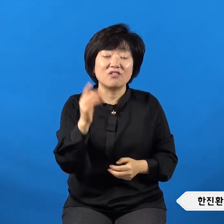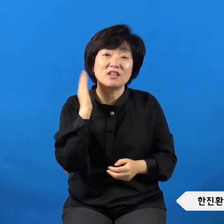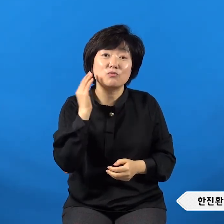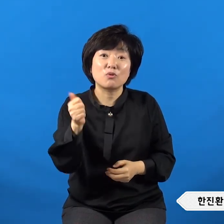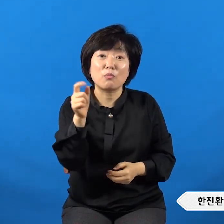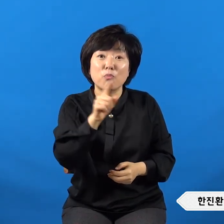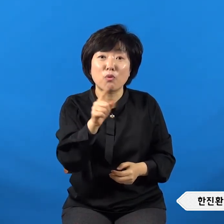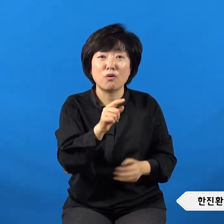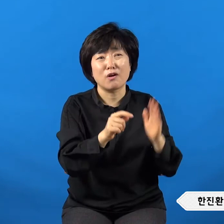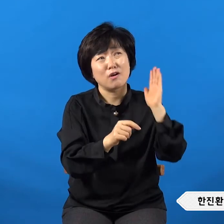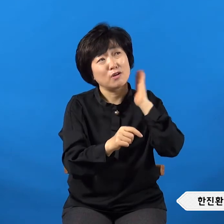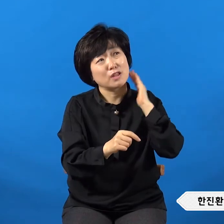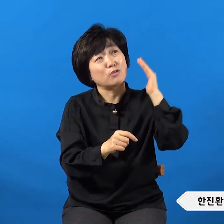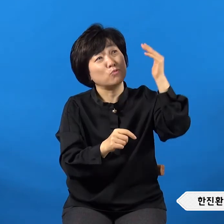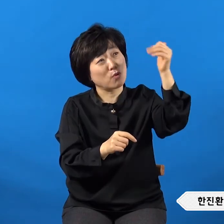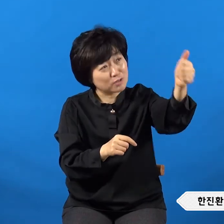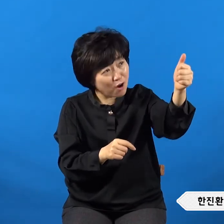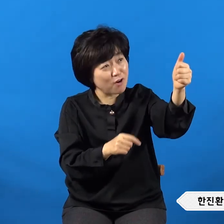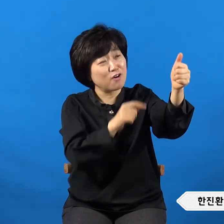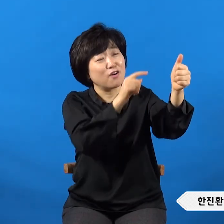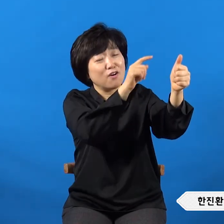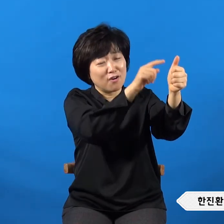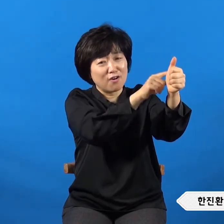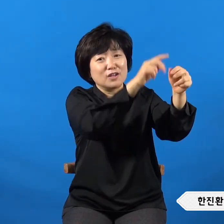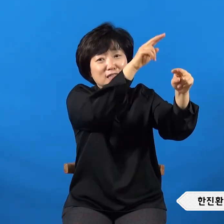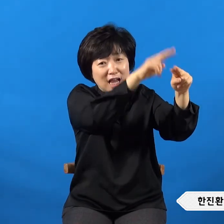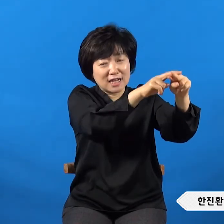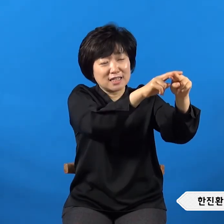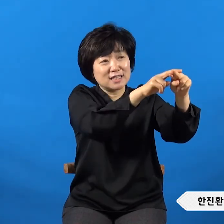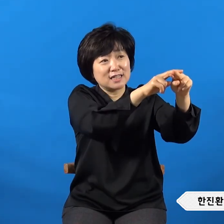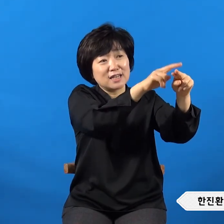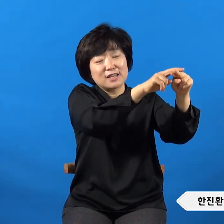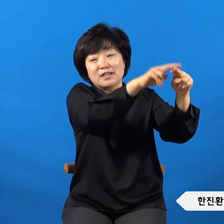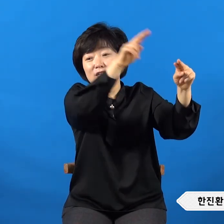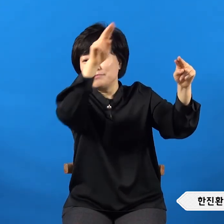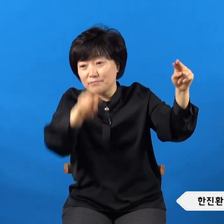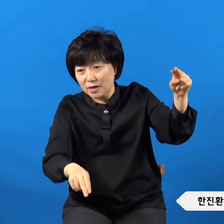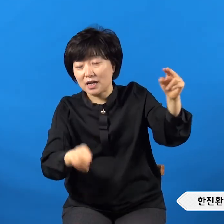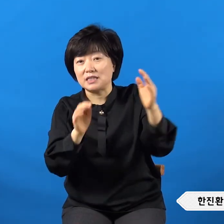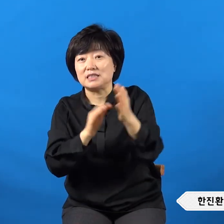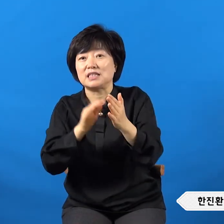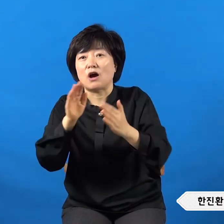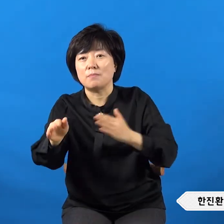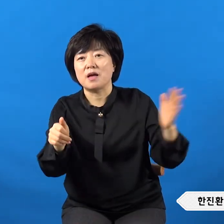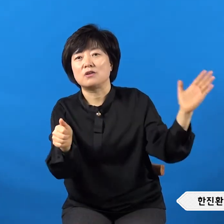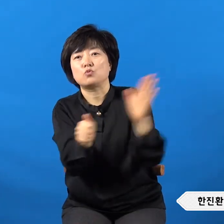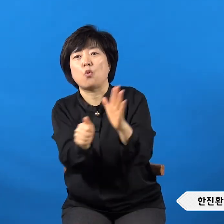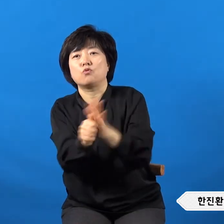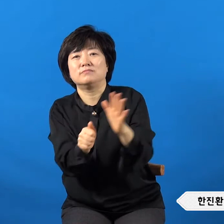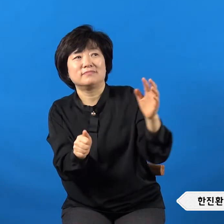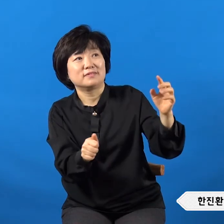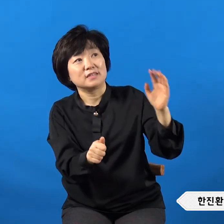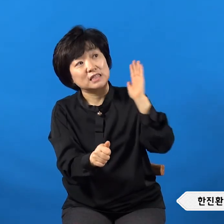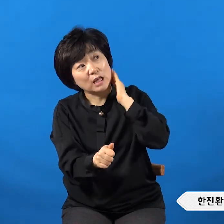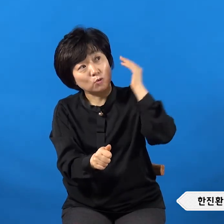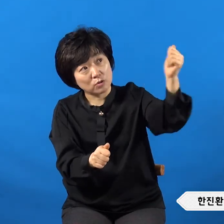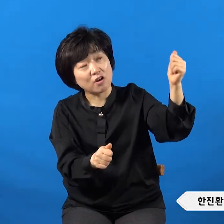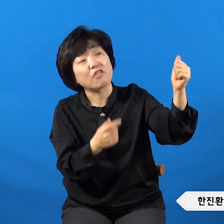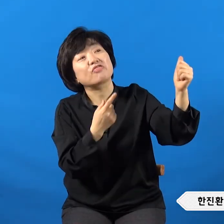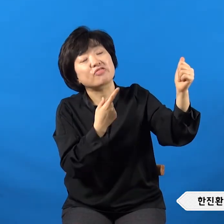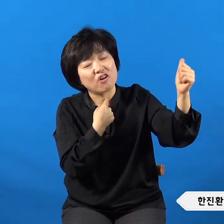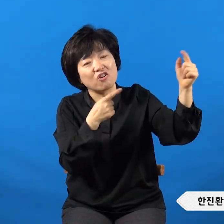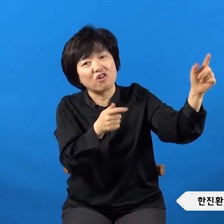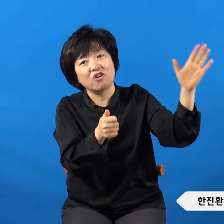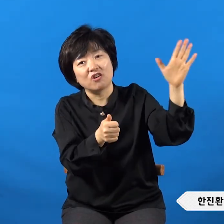그런데 카터에게는 그게 아니었습니다. 백악관은 그저 중간 디딤돌에 불과했습니다. 그래서